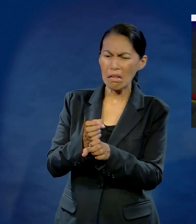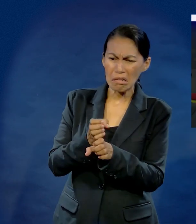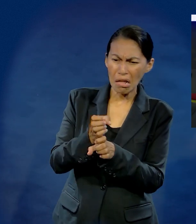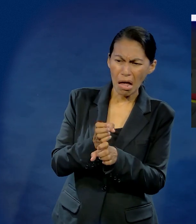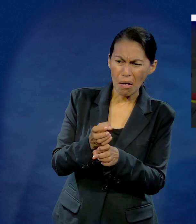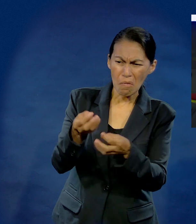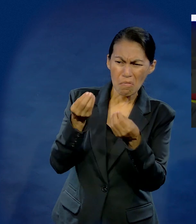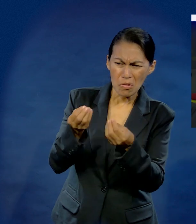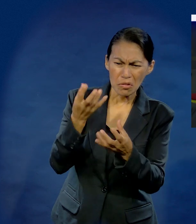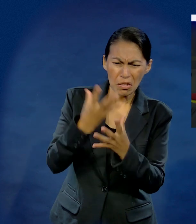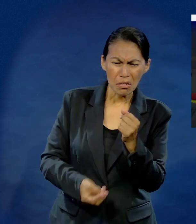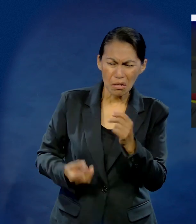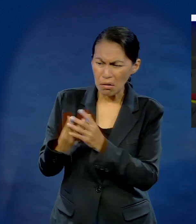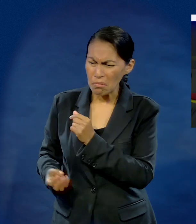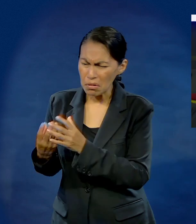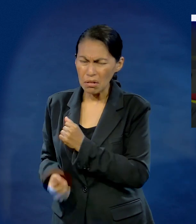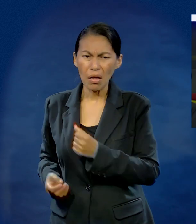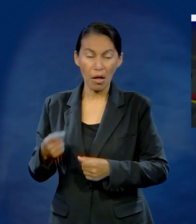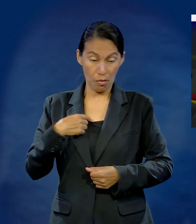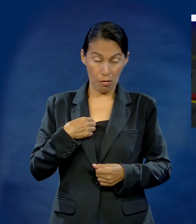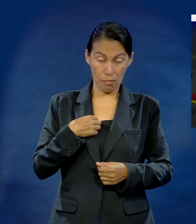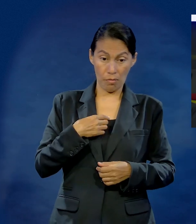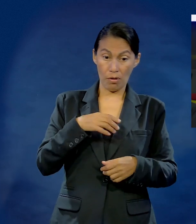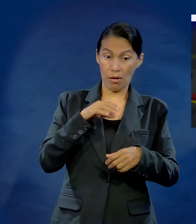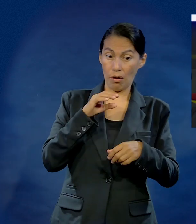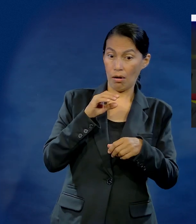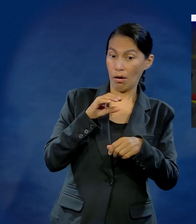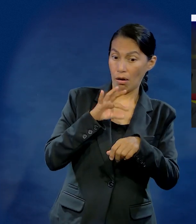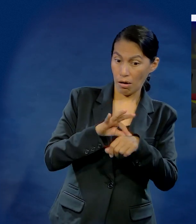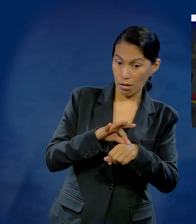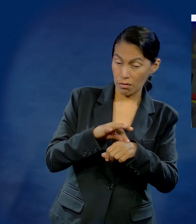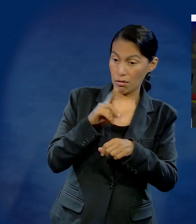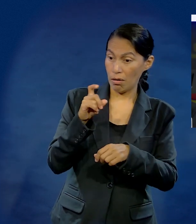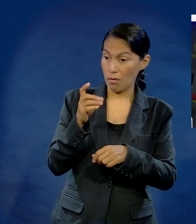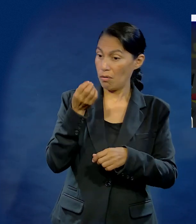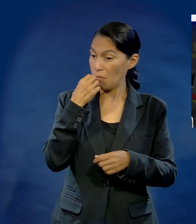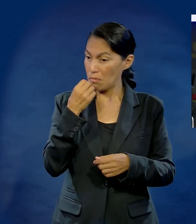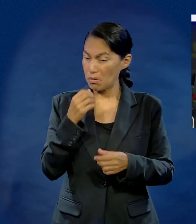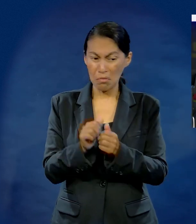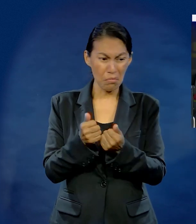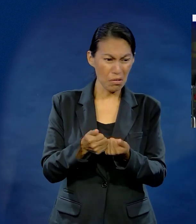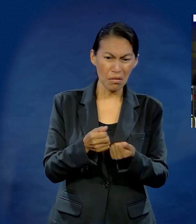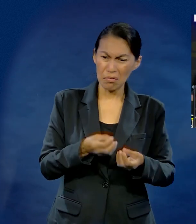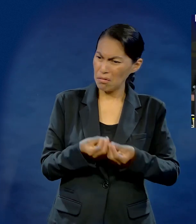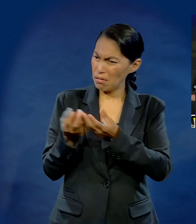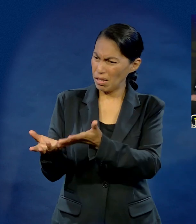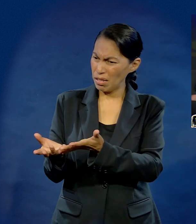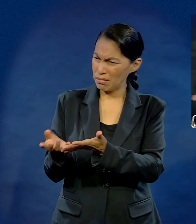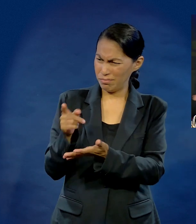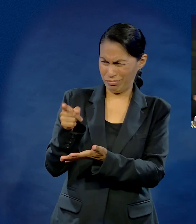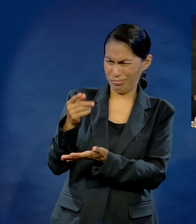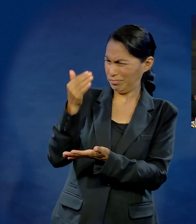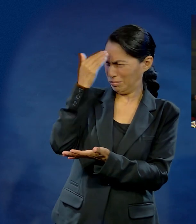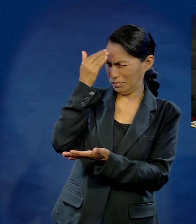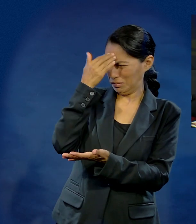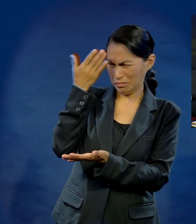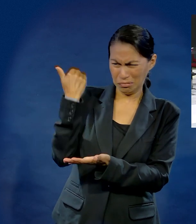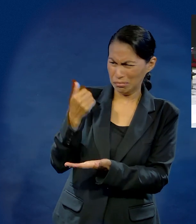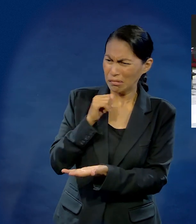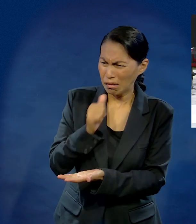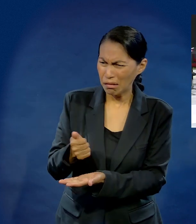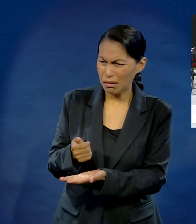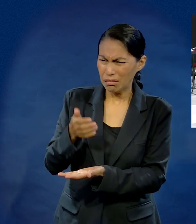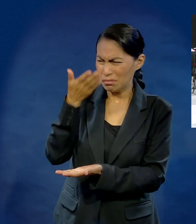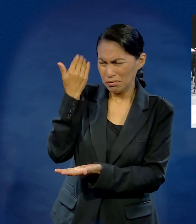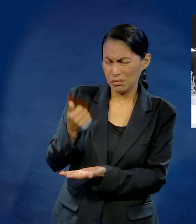quiera. Pero note usted la respuesta que este hombre da. Siga conmigo. Versículo 10.